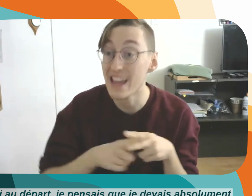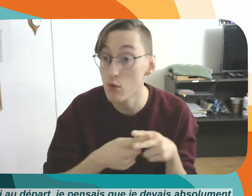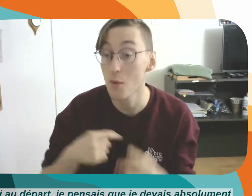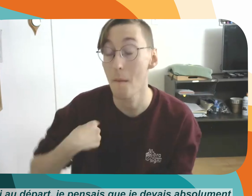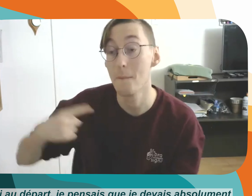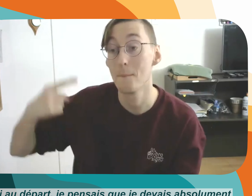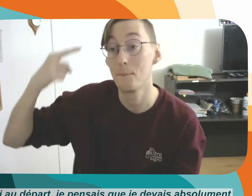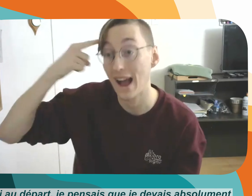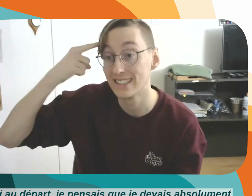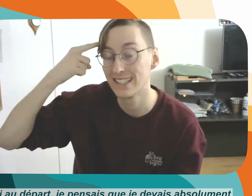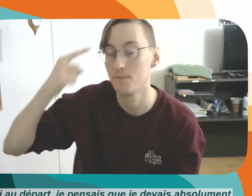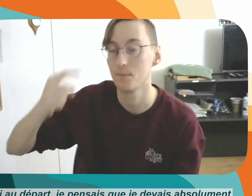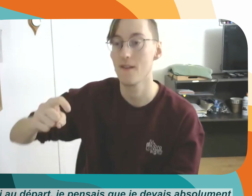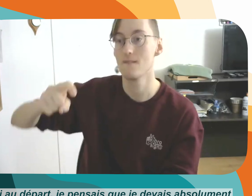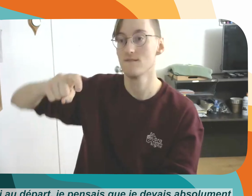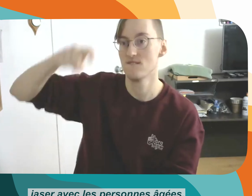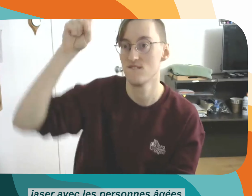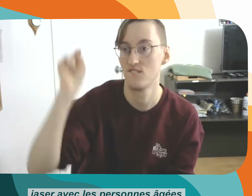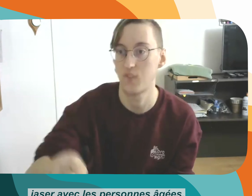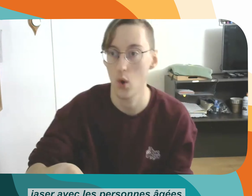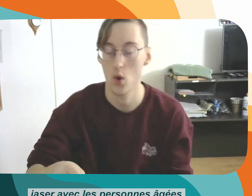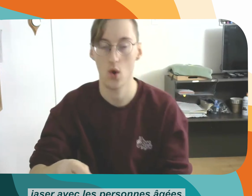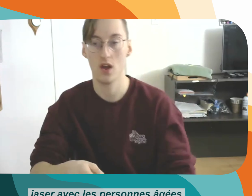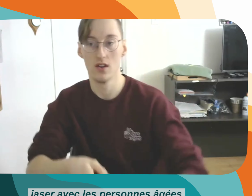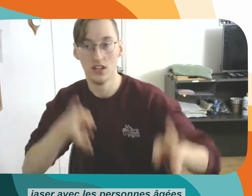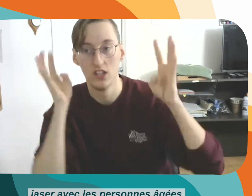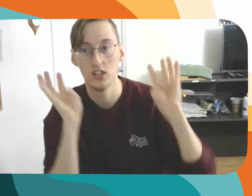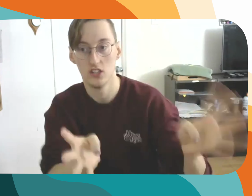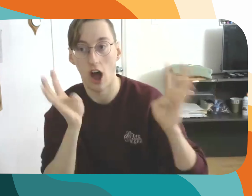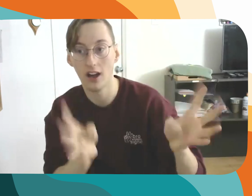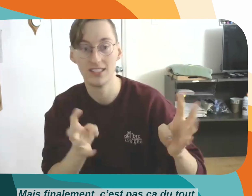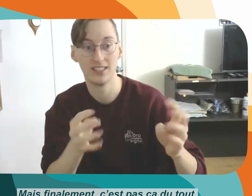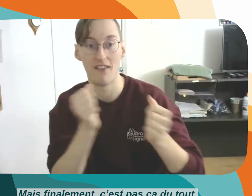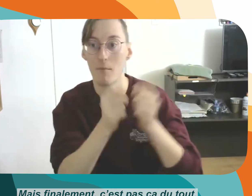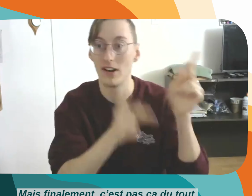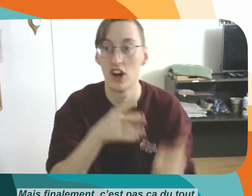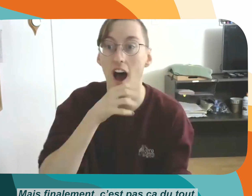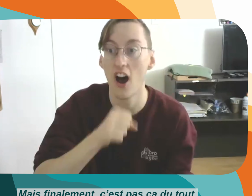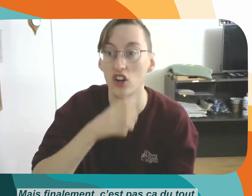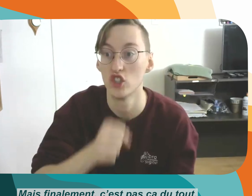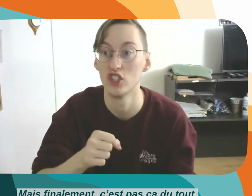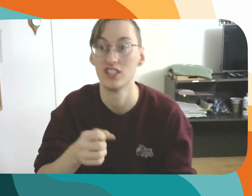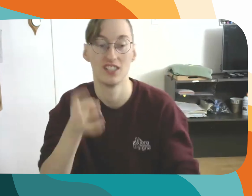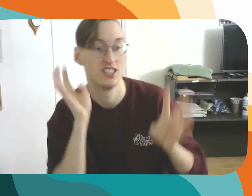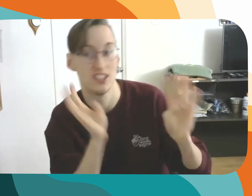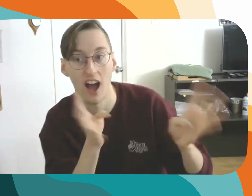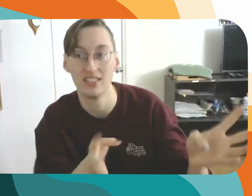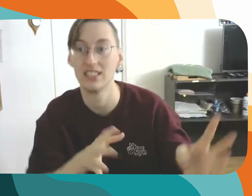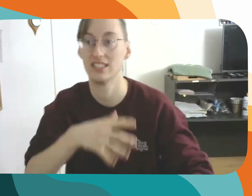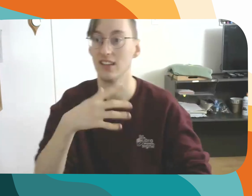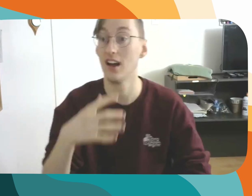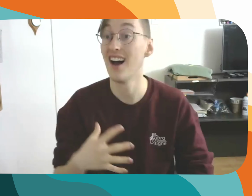Moi, au départ, je pensais que je devais absolument jaser avec les personnes âgées. Mais finalement, là,'est pas ça du tout.